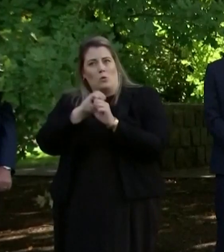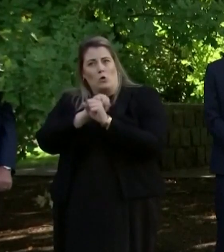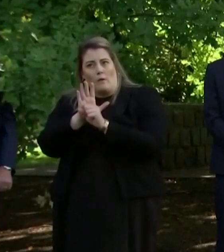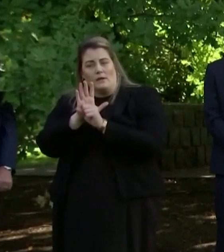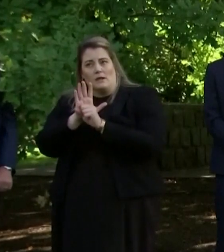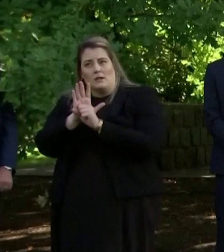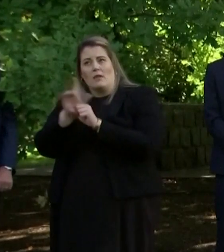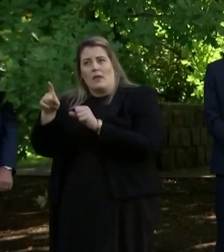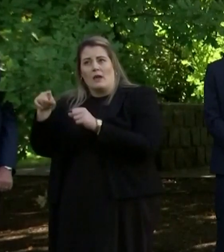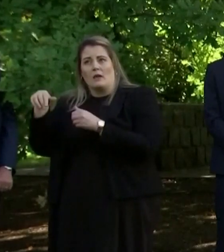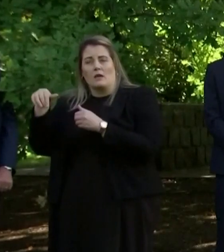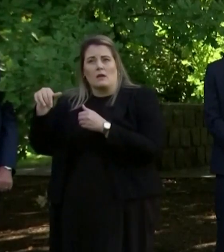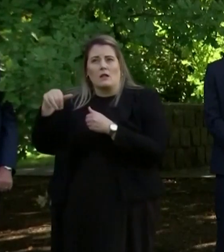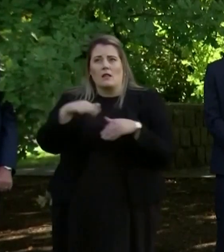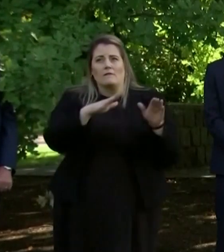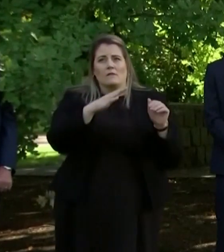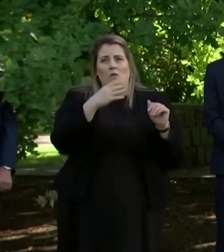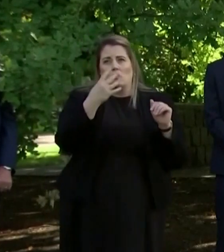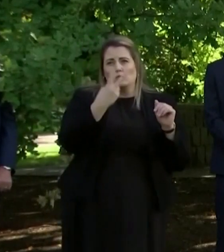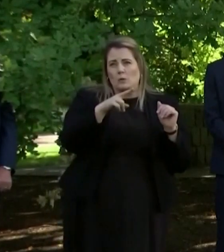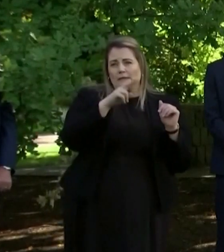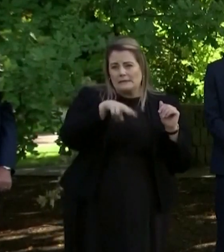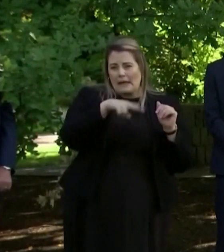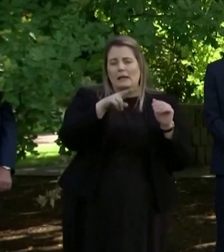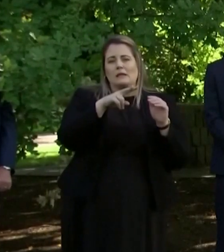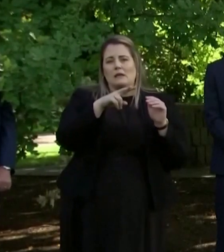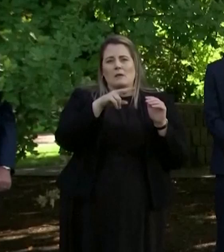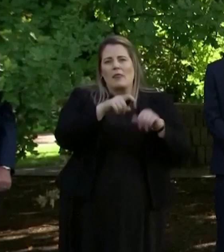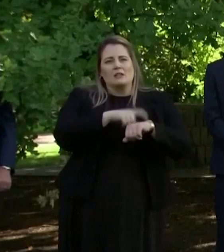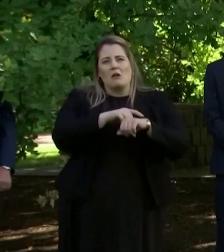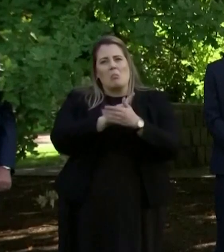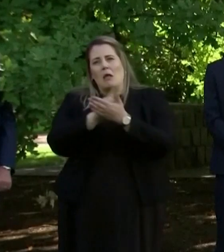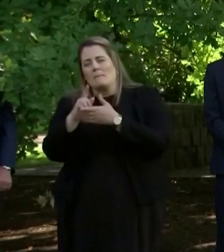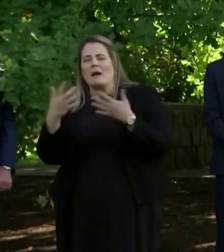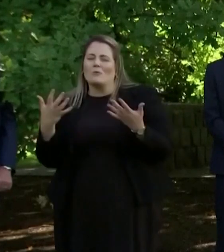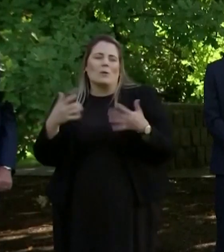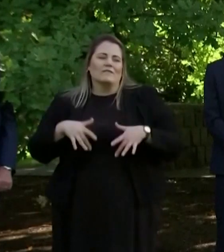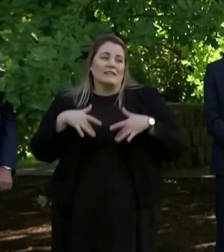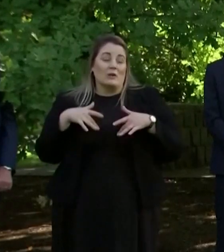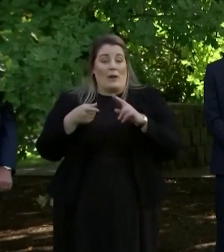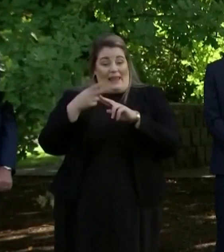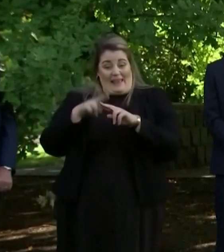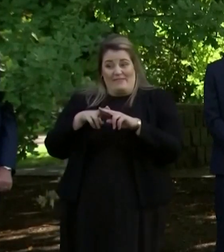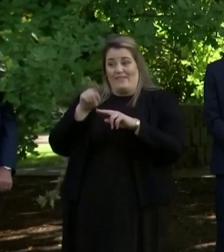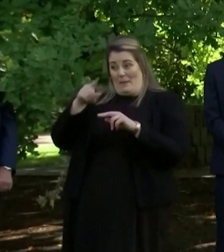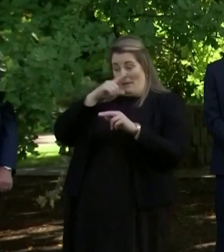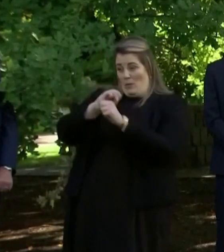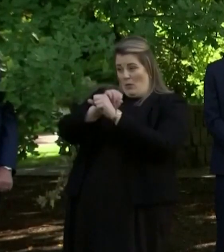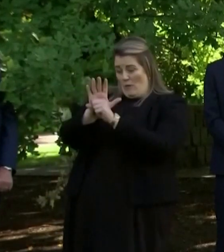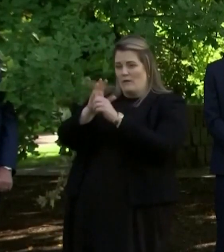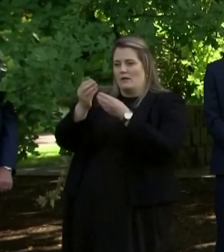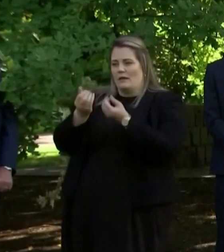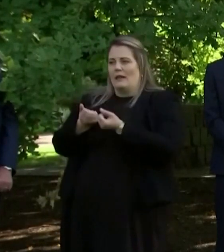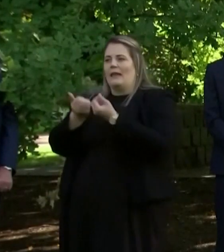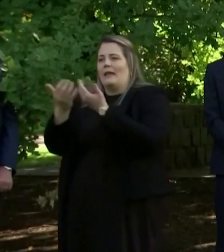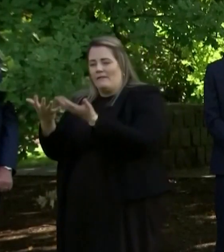llegando a ese periodo ahora así que pensamos que el riesgo es relativamente bajo así que es por esto que estamos haciendo pruebas para estar seguros pero de nuevo